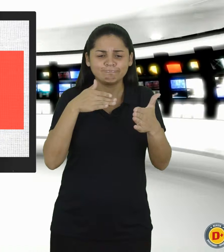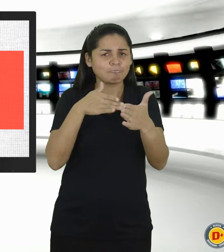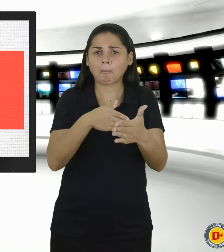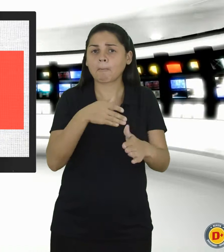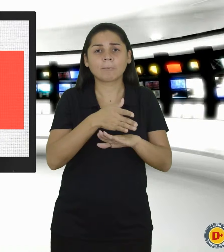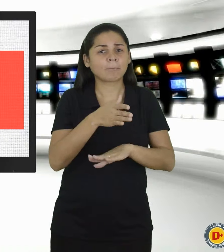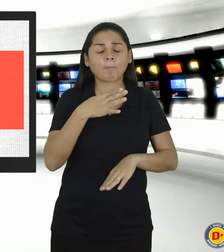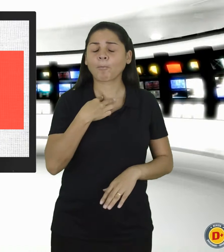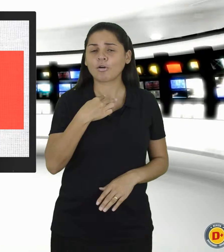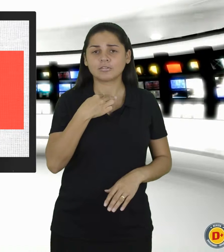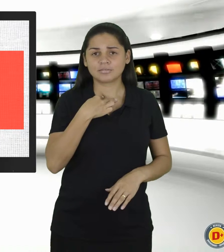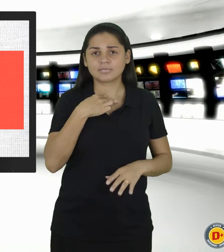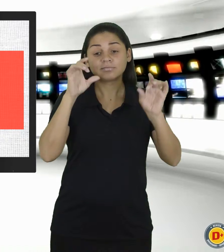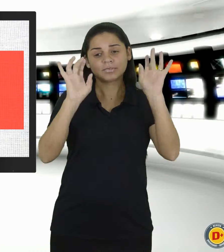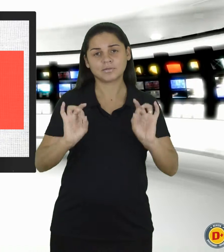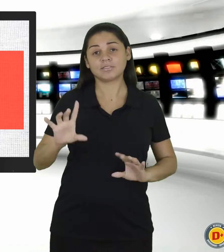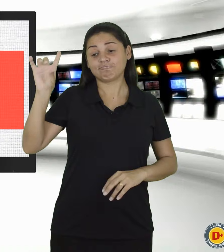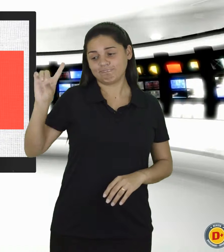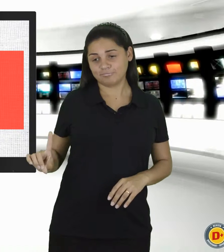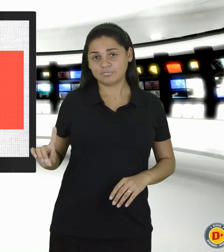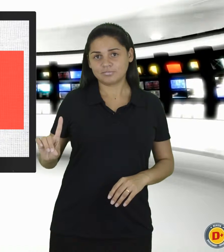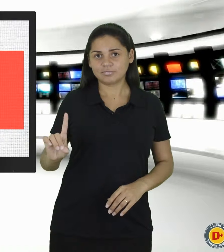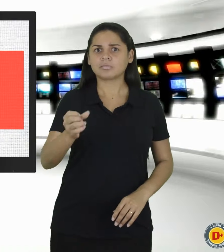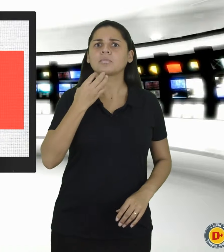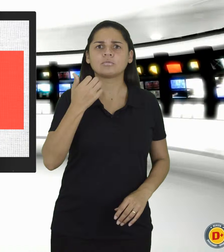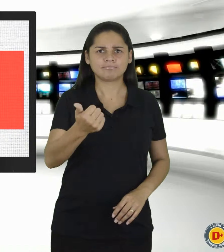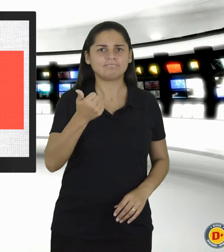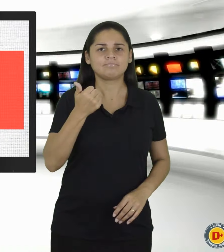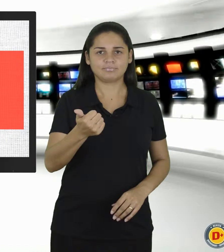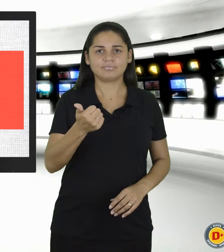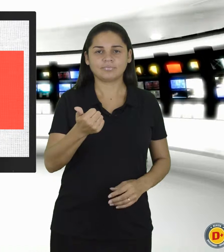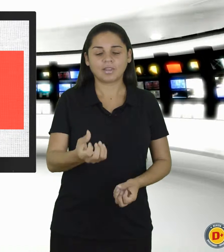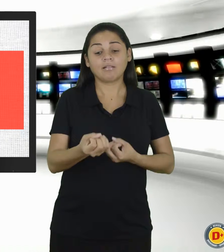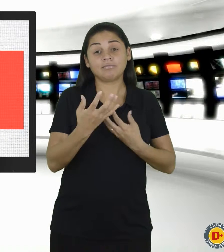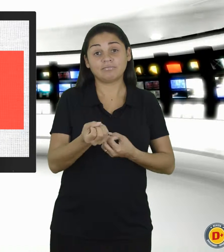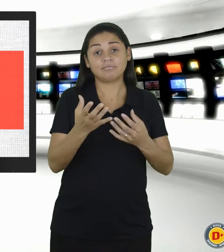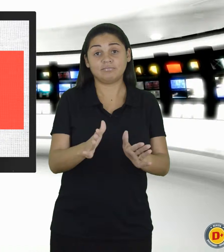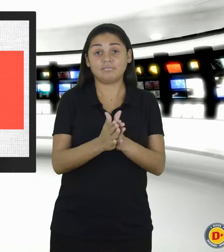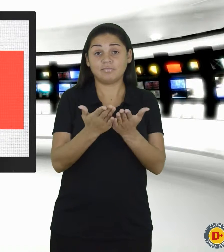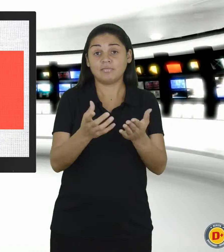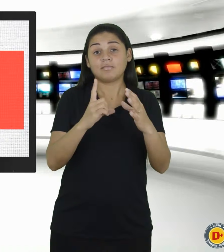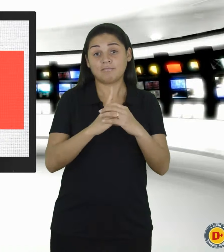algum tipo de deficiência, é melhor ainda. É isso que mostra a reportagem da revista Demais em seu número